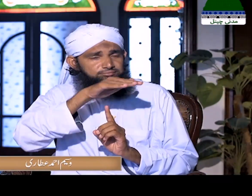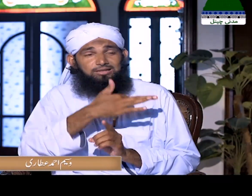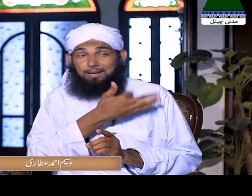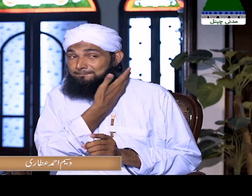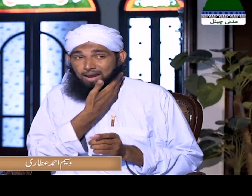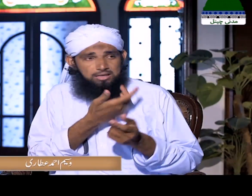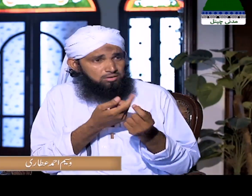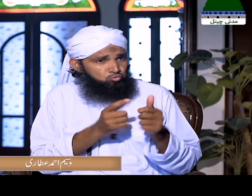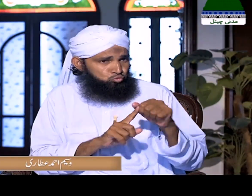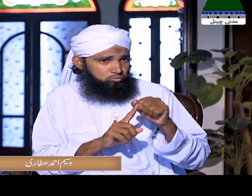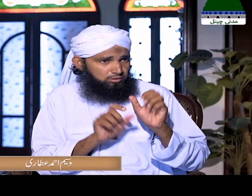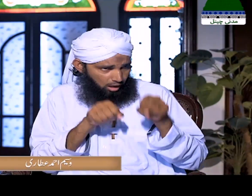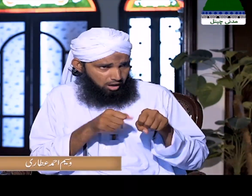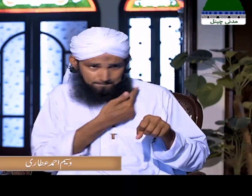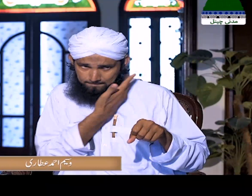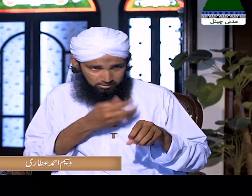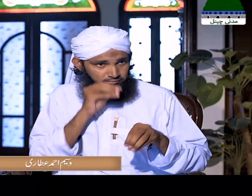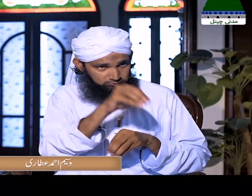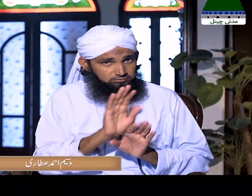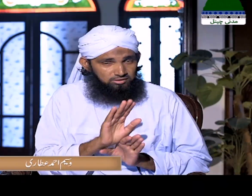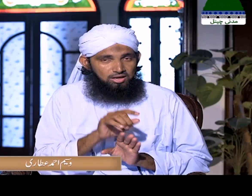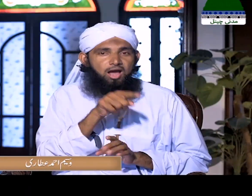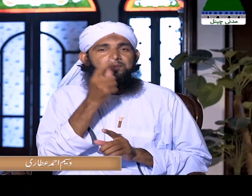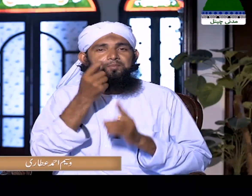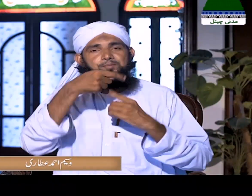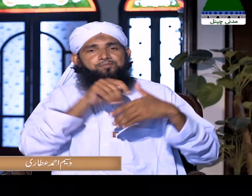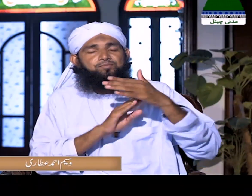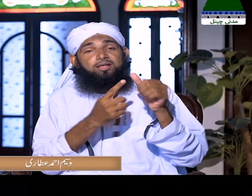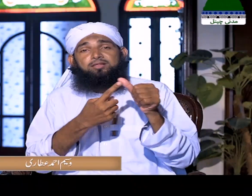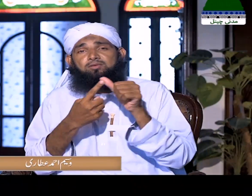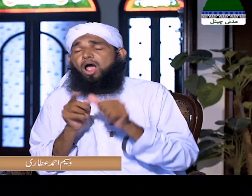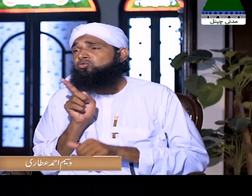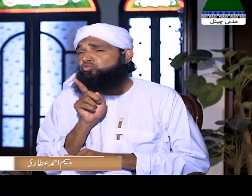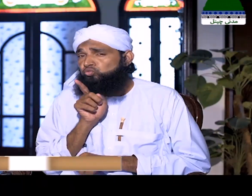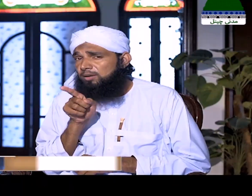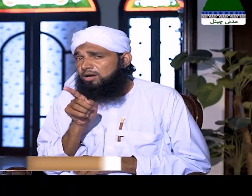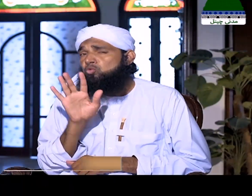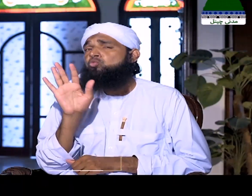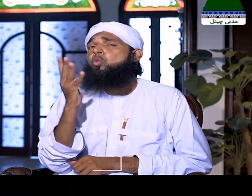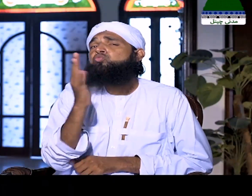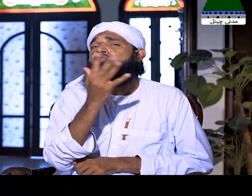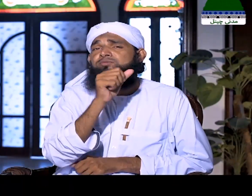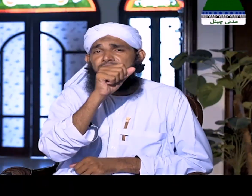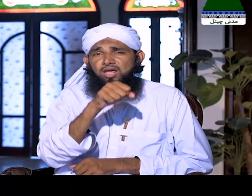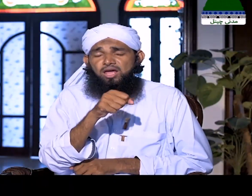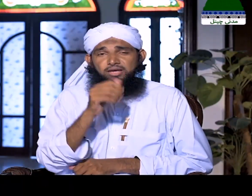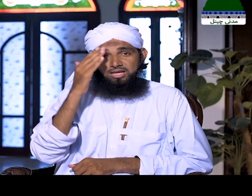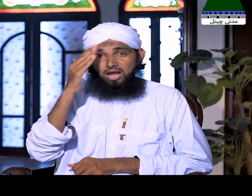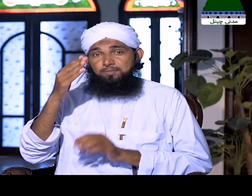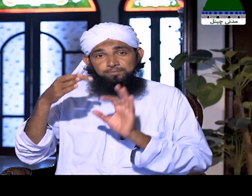علیہ نے فرمایا اگر تمہارے پاس کوئی ایسی چیز ہے جس میں دین کا کچھ نقصان نہیں تو وہ لے آؤ۔